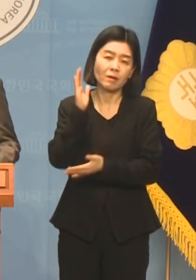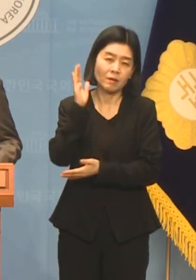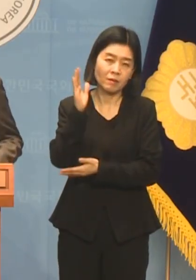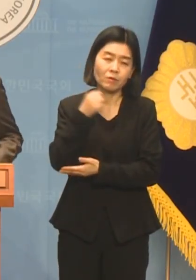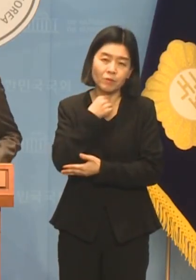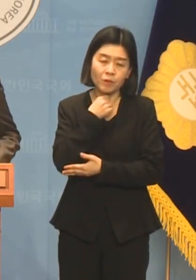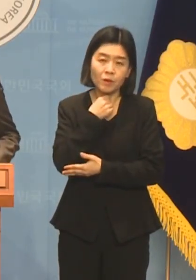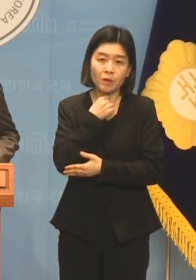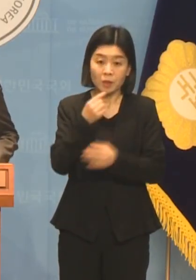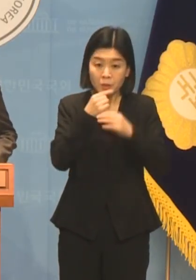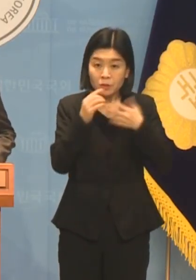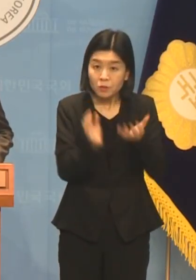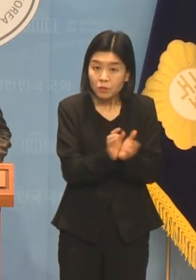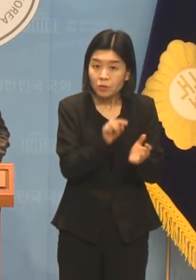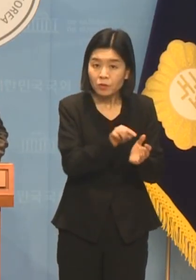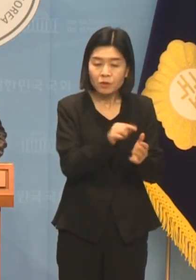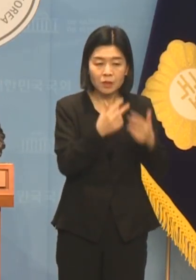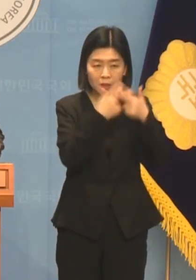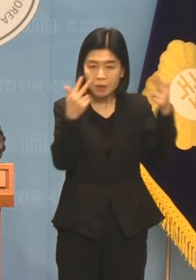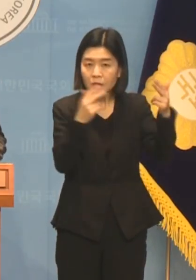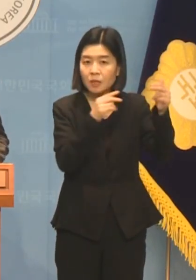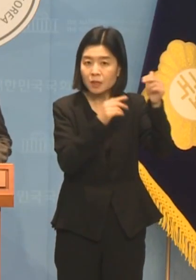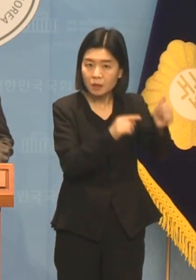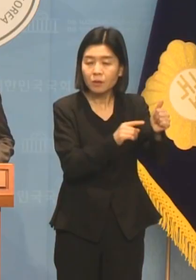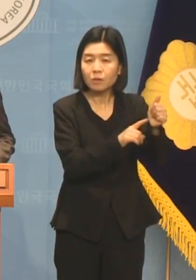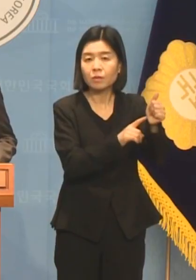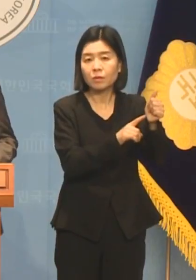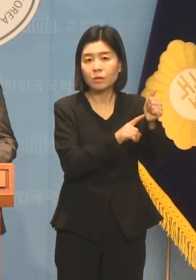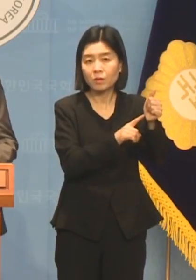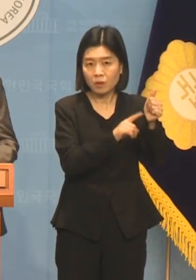아시다시피 민주당은 이재명 대표의